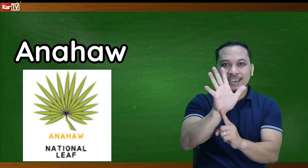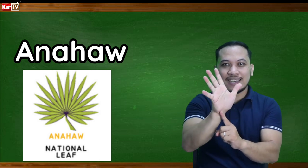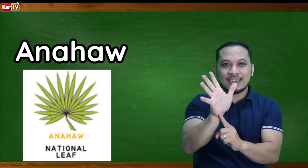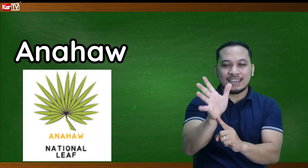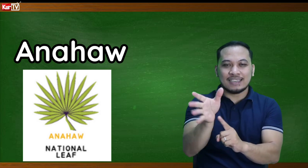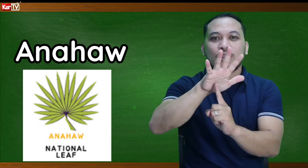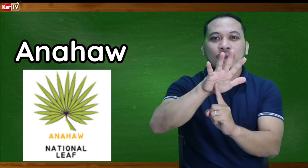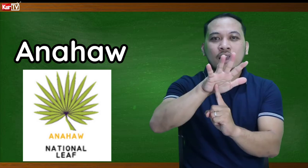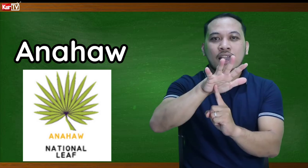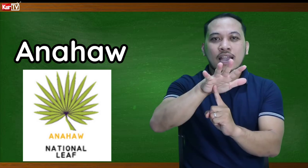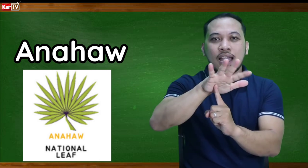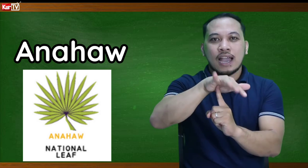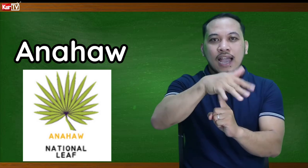Yan.